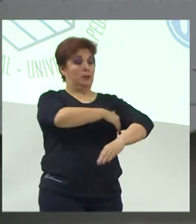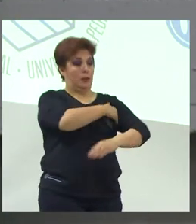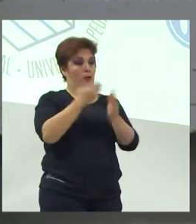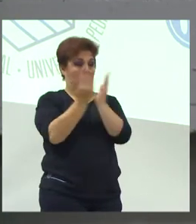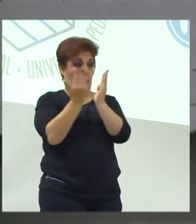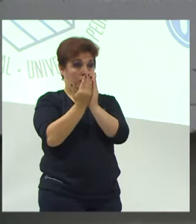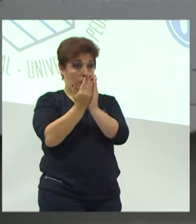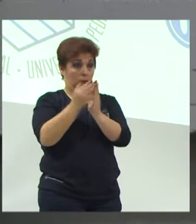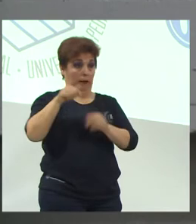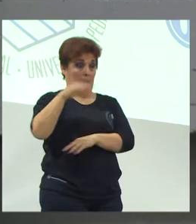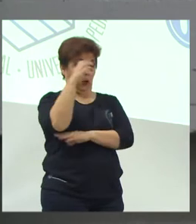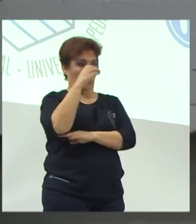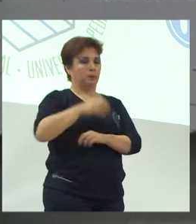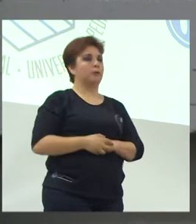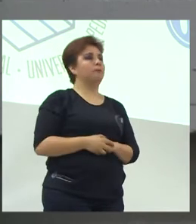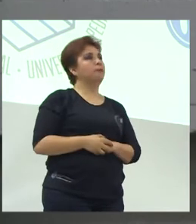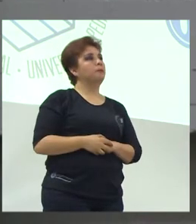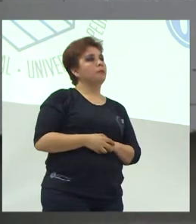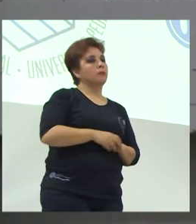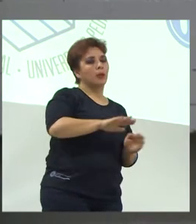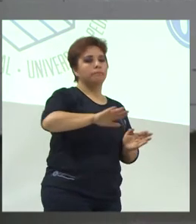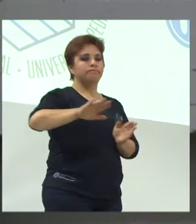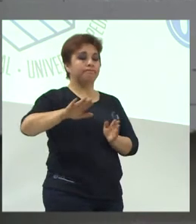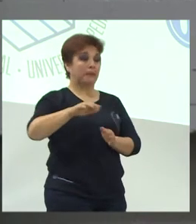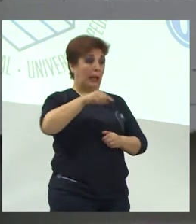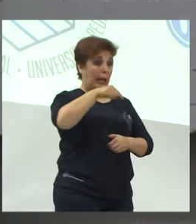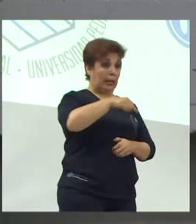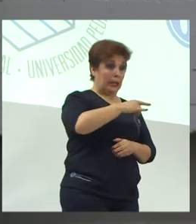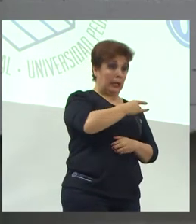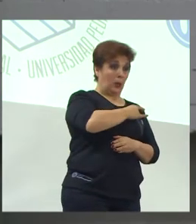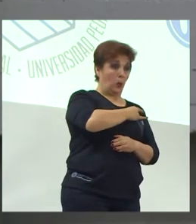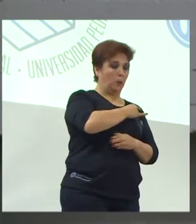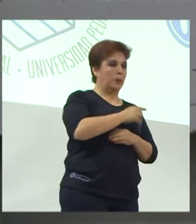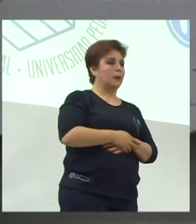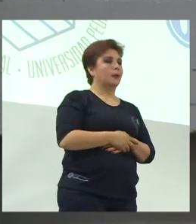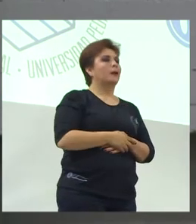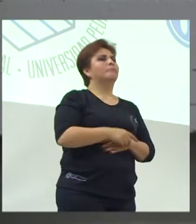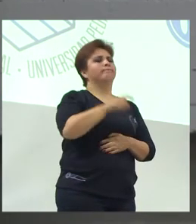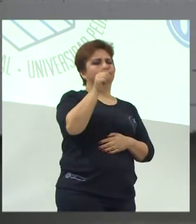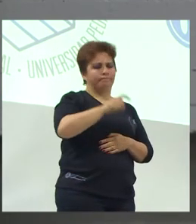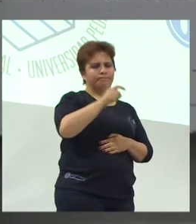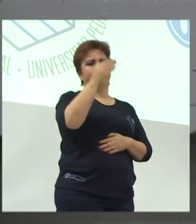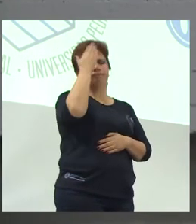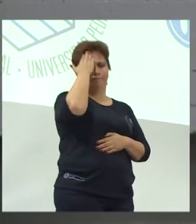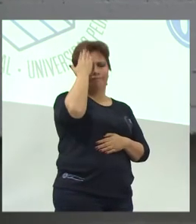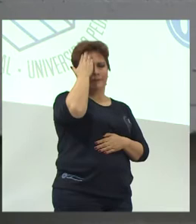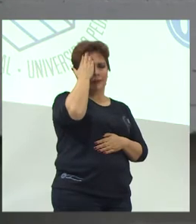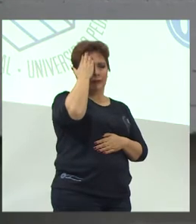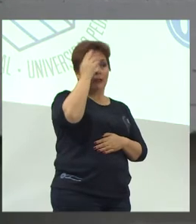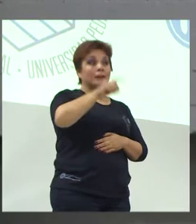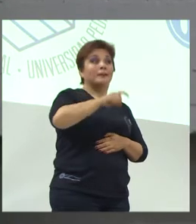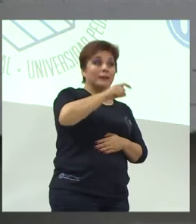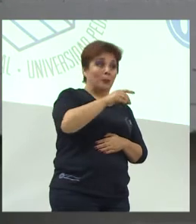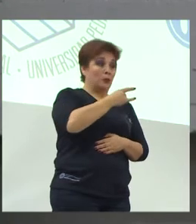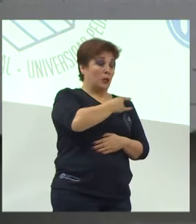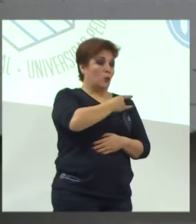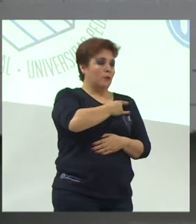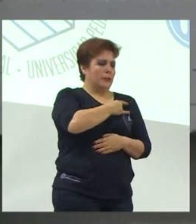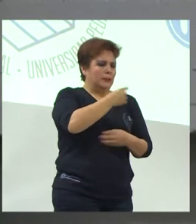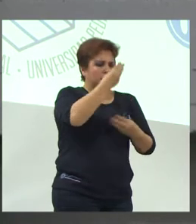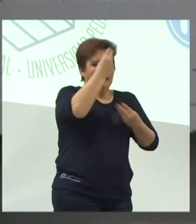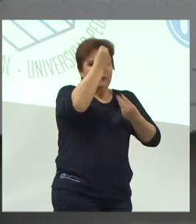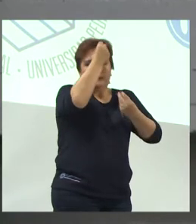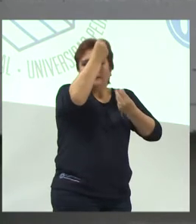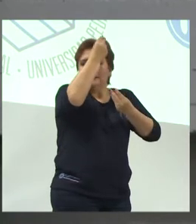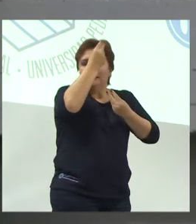ya en el contexto de la apn es necesario reconocer y valorar la labor de profesores